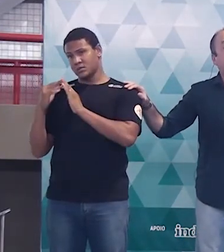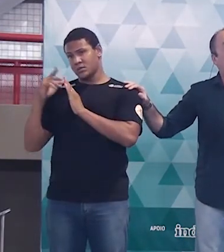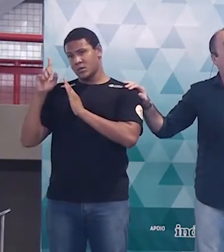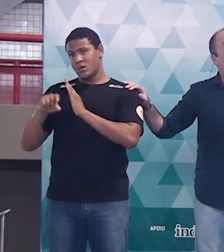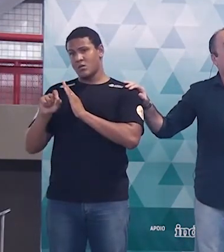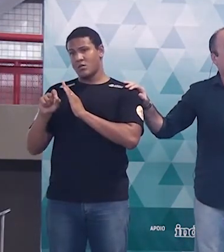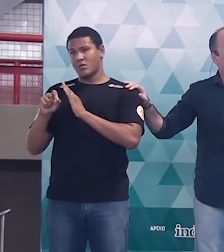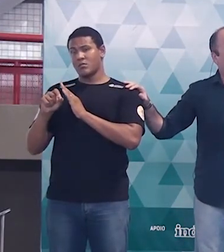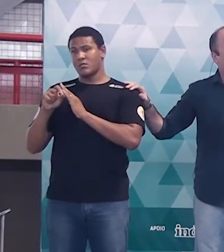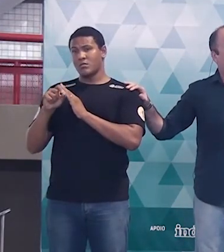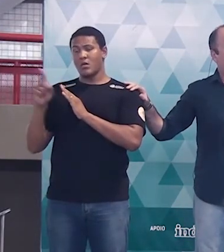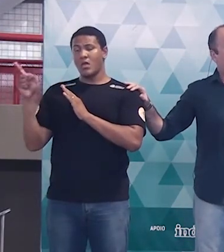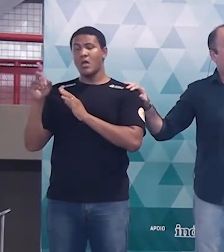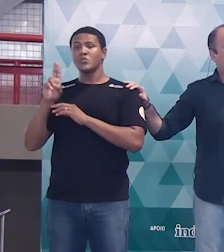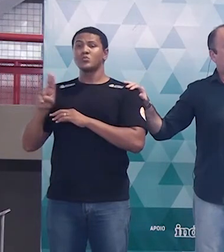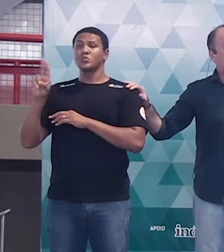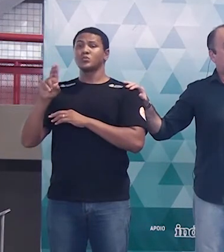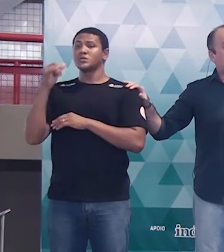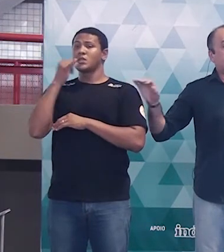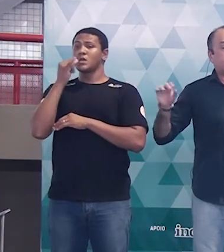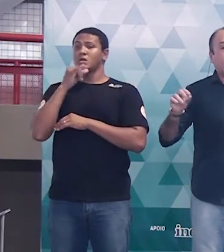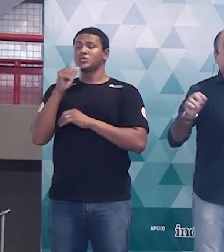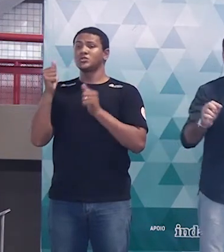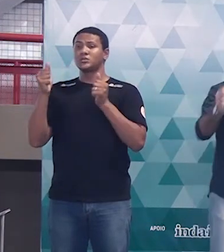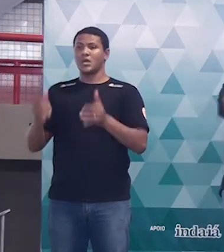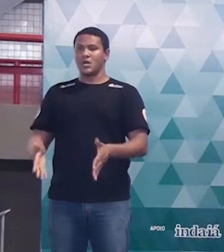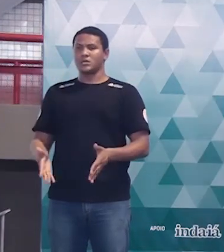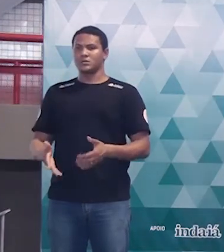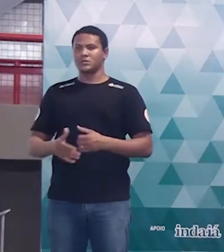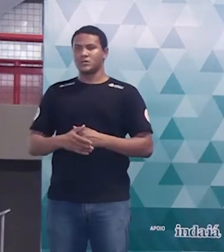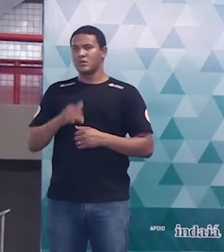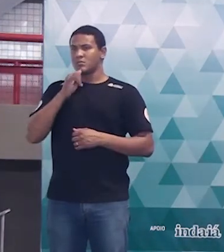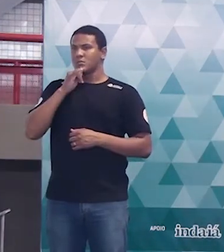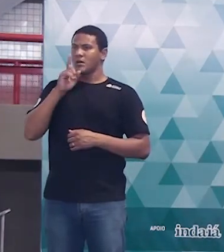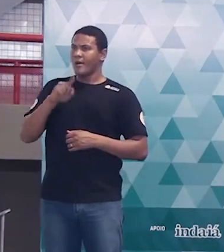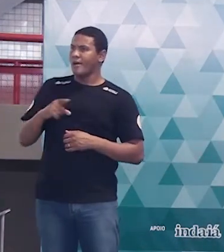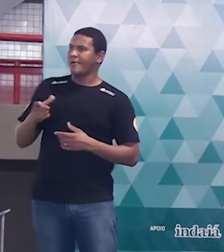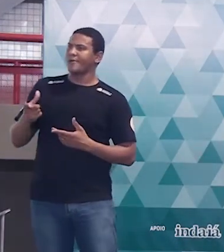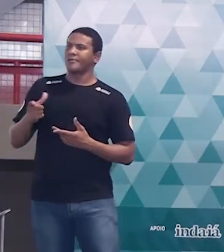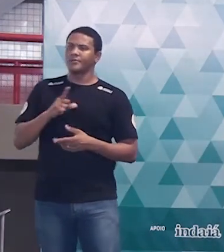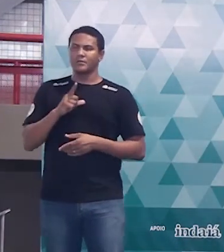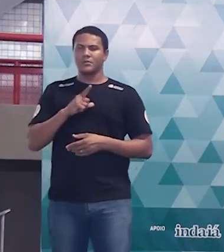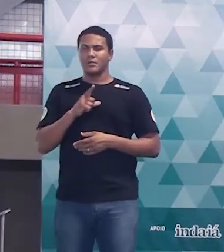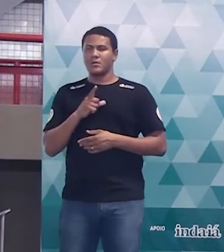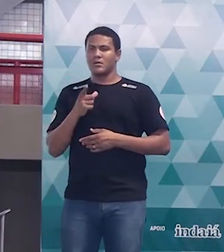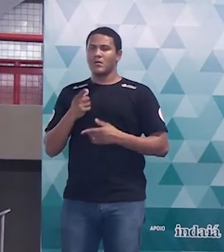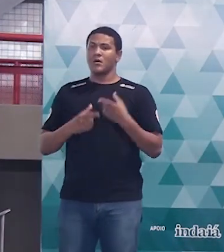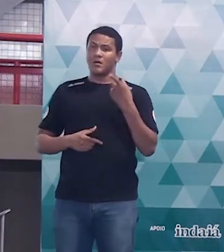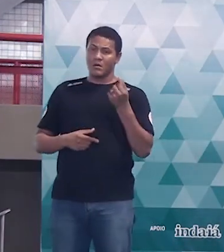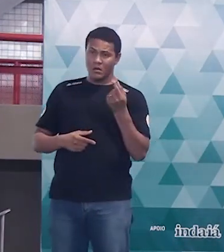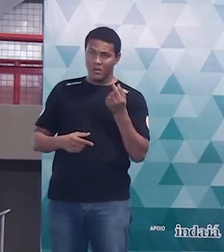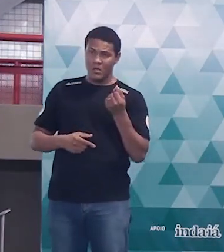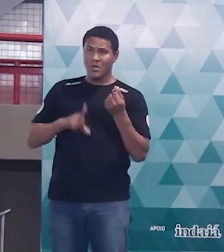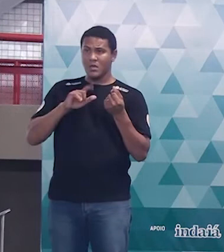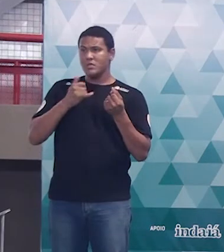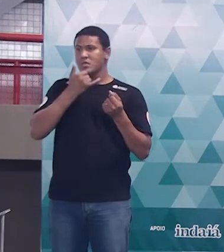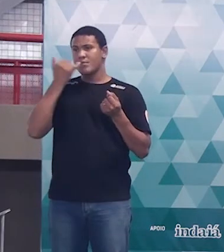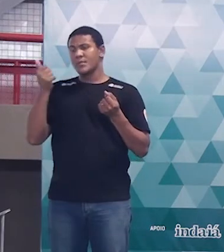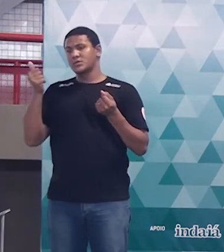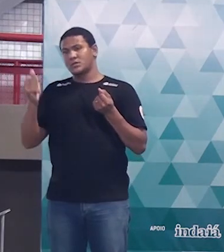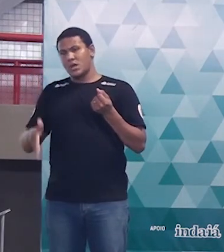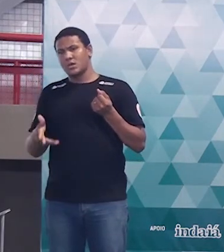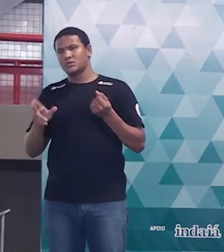de quilowatts-hora. Então quer dizer que o preço vai depender do consumo de quilowatts-hora.